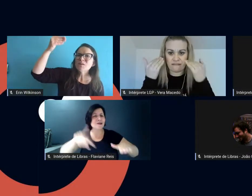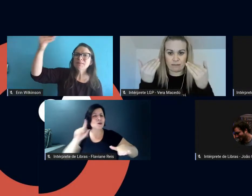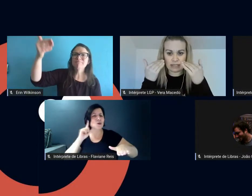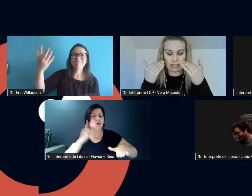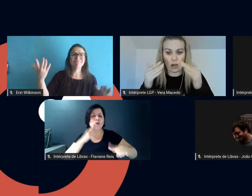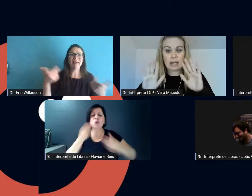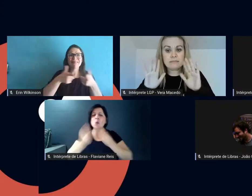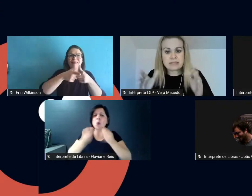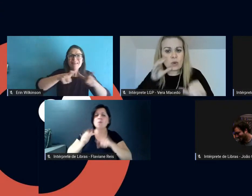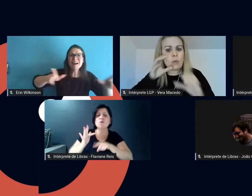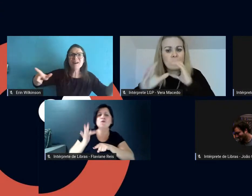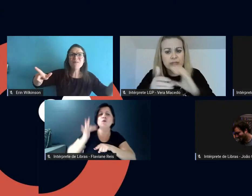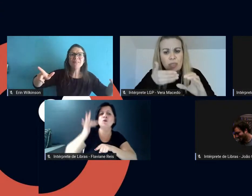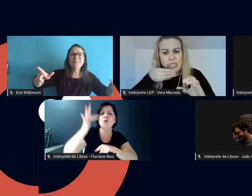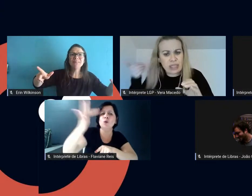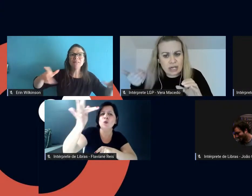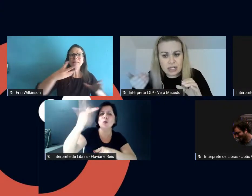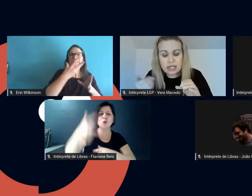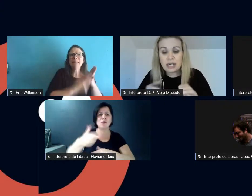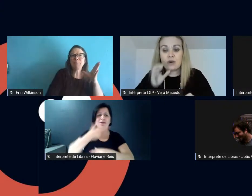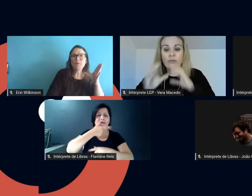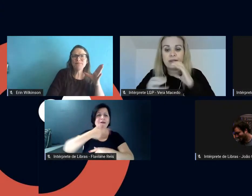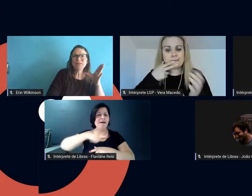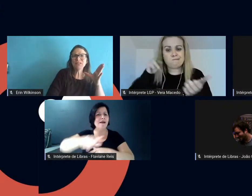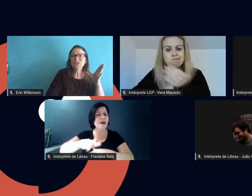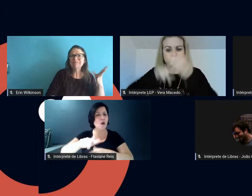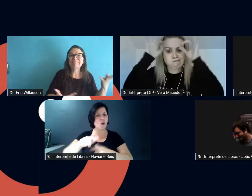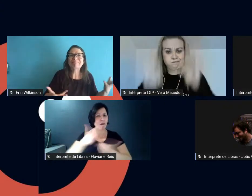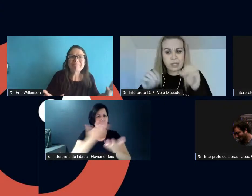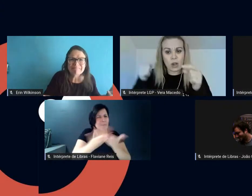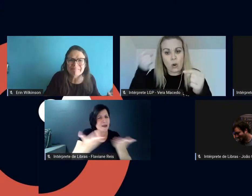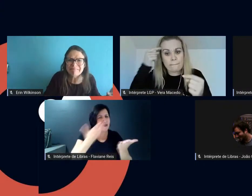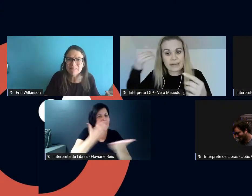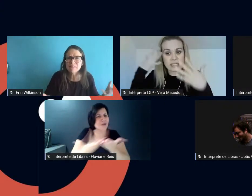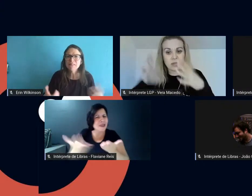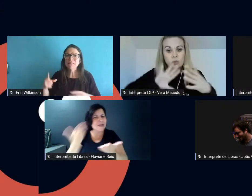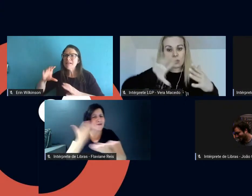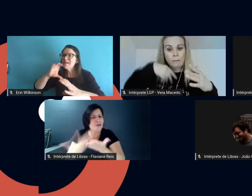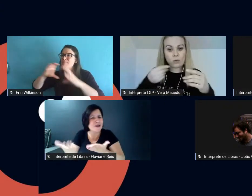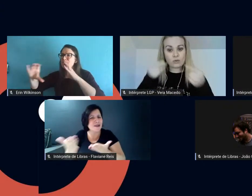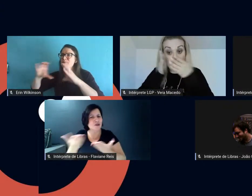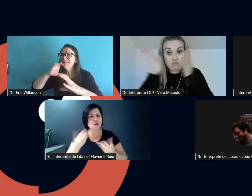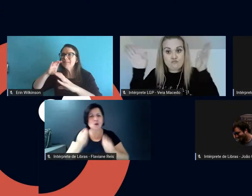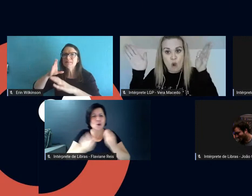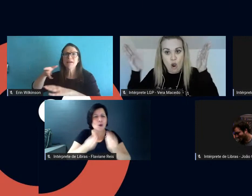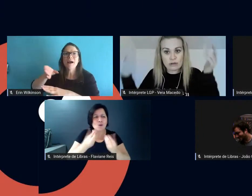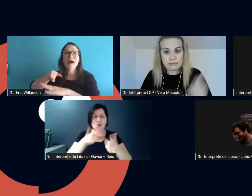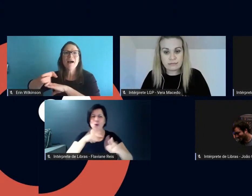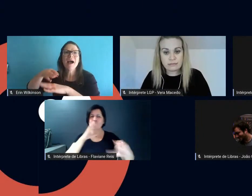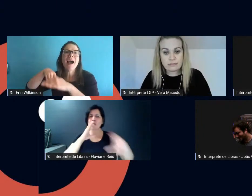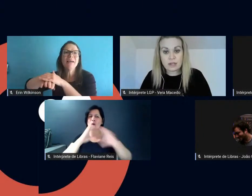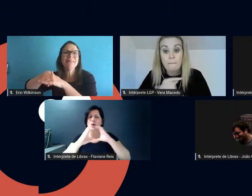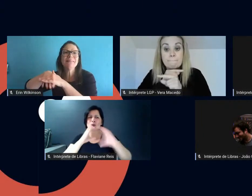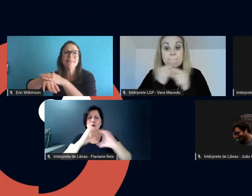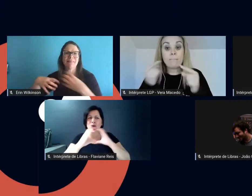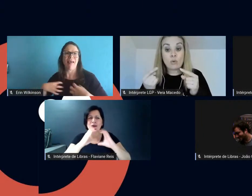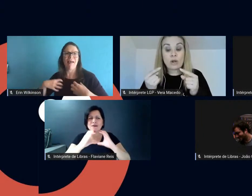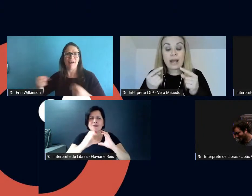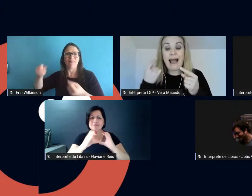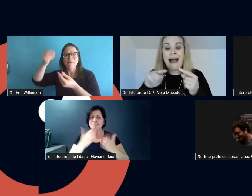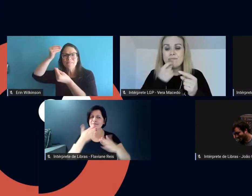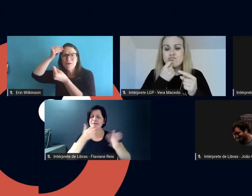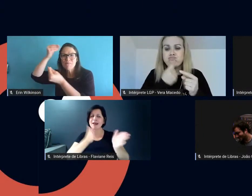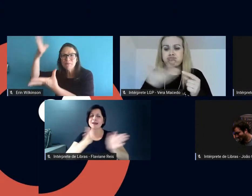a uma comunicação efetiva, a uma compreensão de mundo mais ampliada, porque há